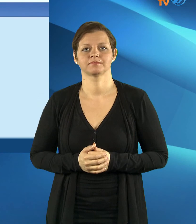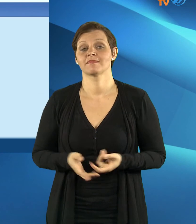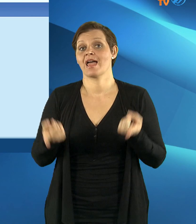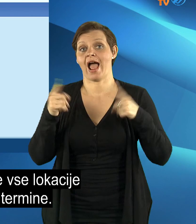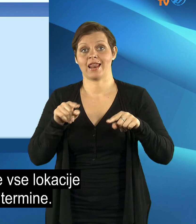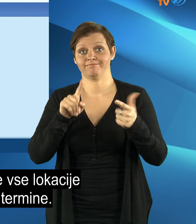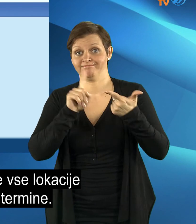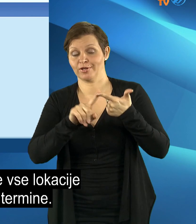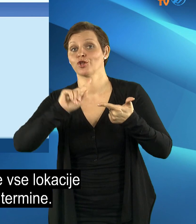Drugi način: